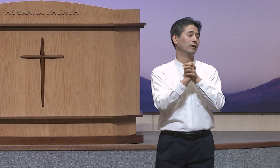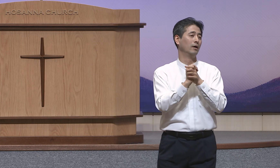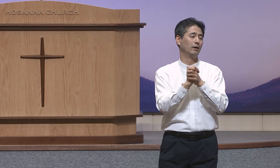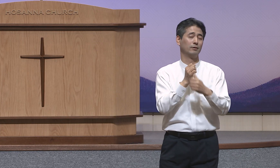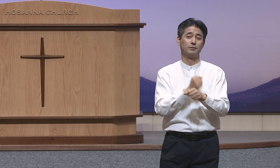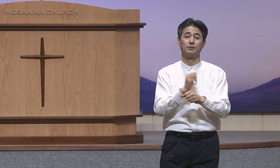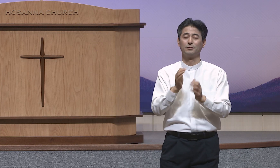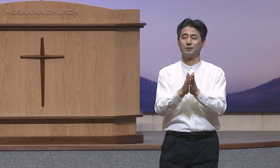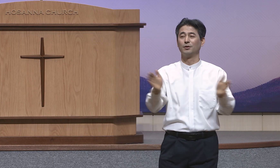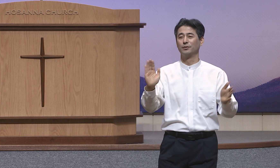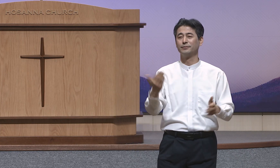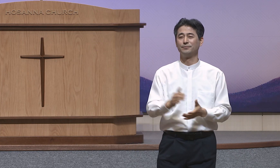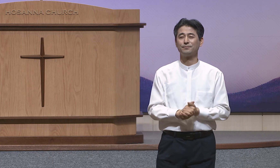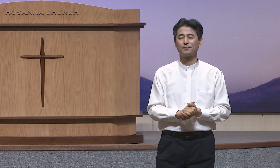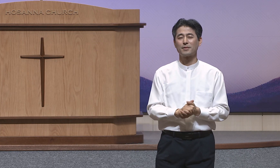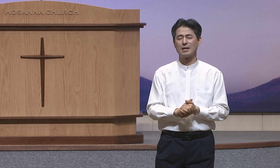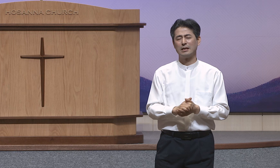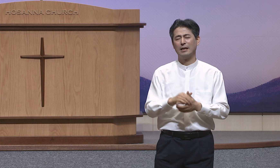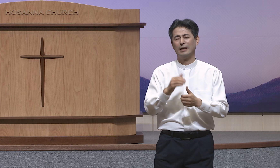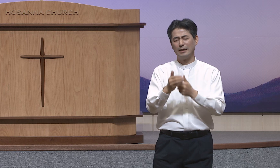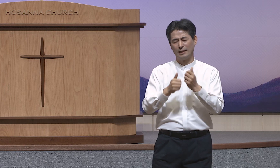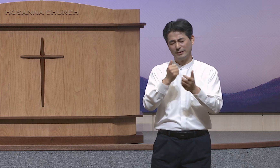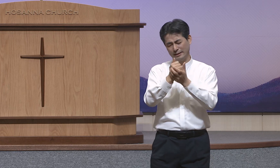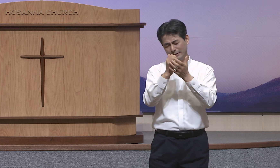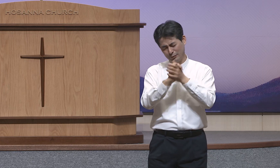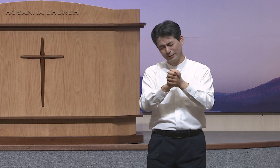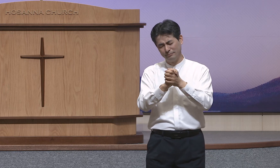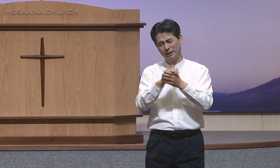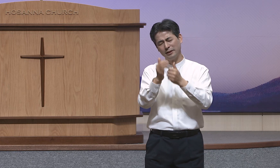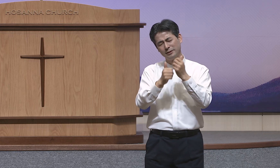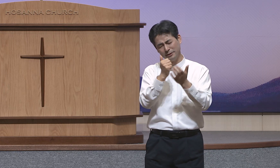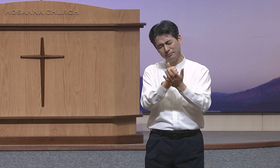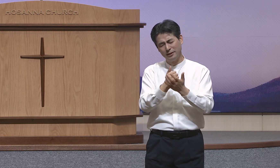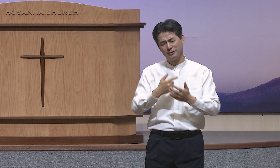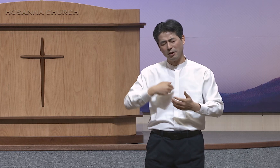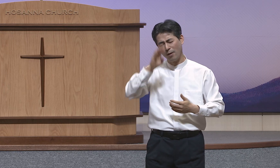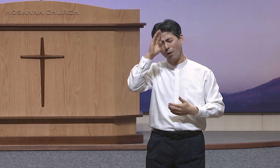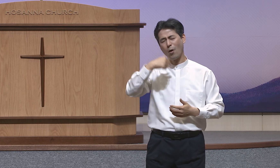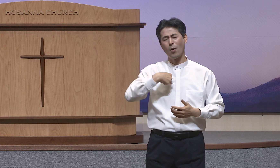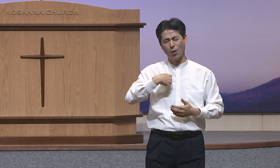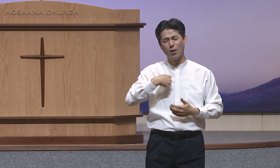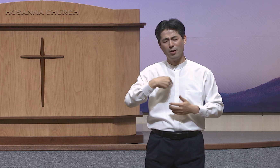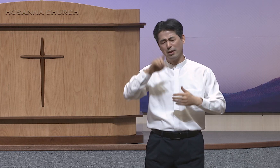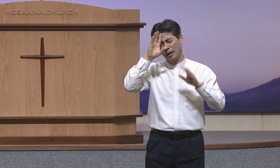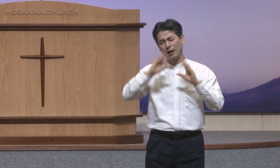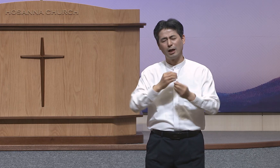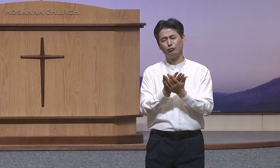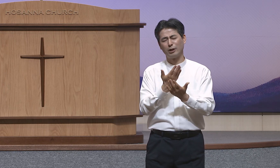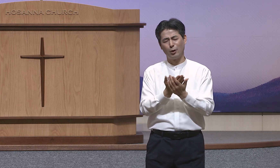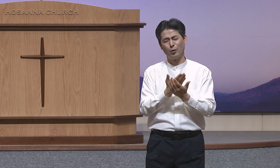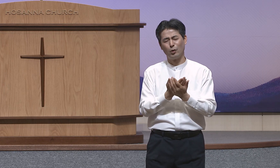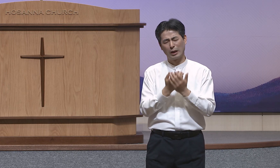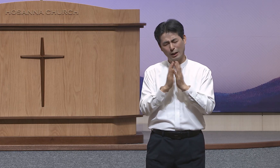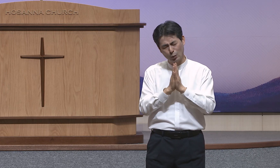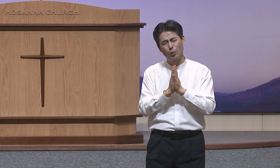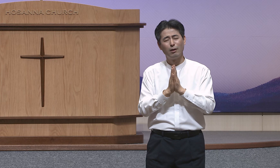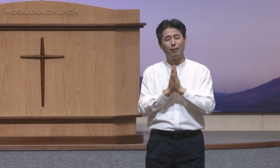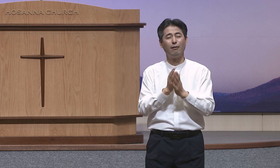생각이 들어서 그날 기숙사에 가서 기도하기 시작했습니다. 하나님께 기도하면서 제가 병이 있는데 이 병을 낫게